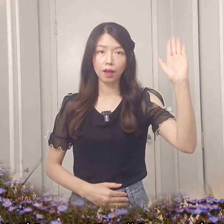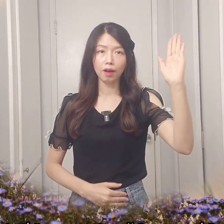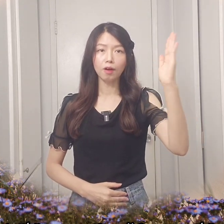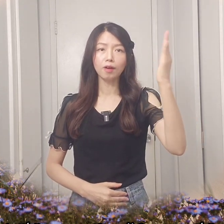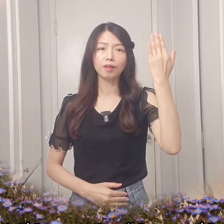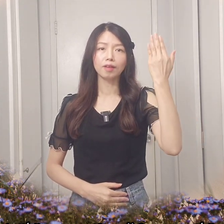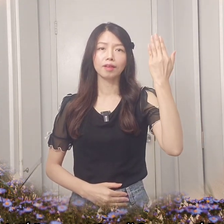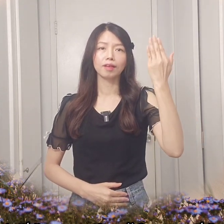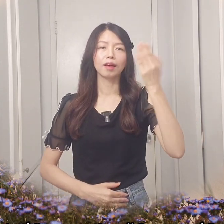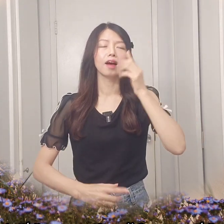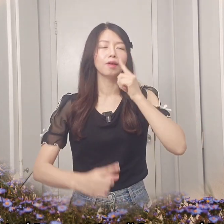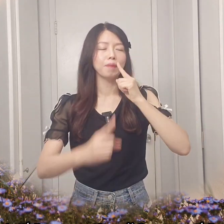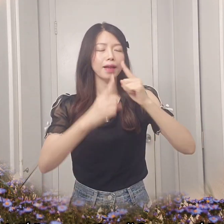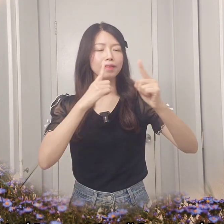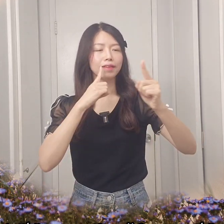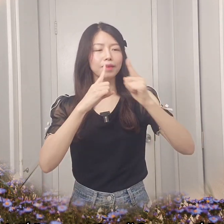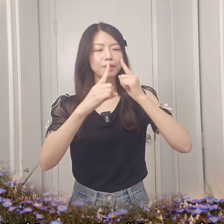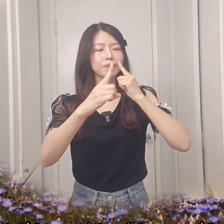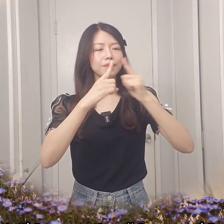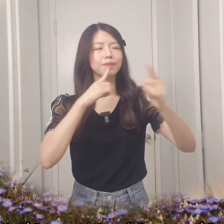복음이 되어